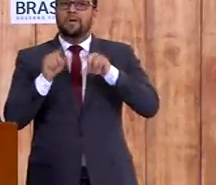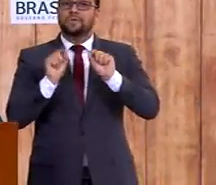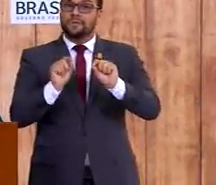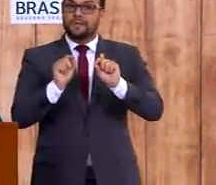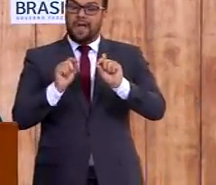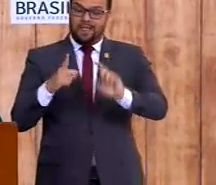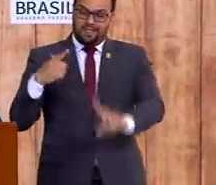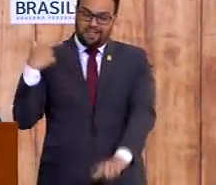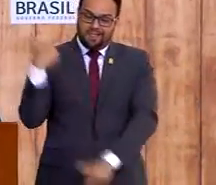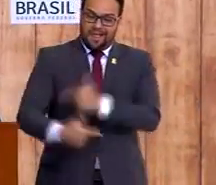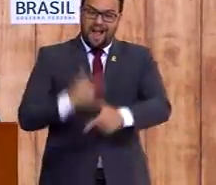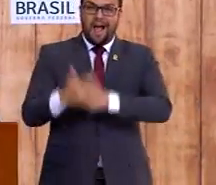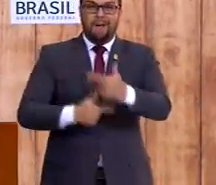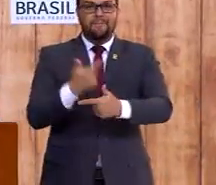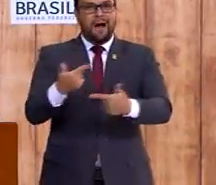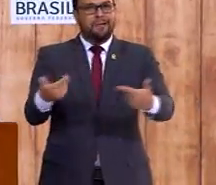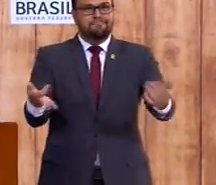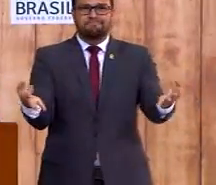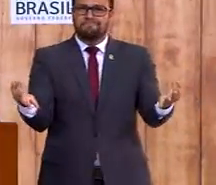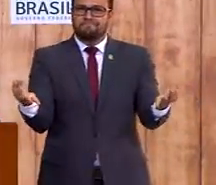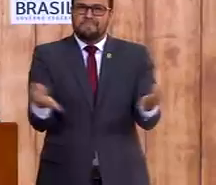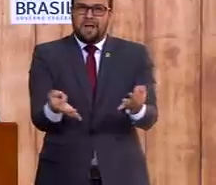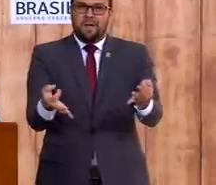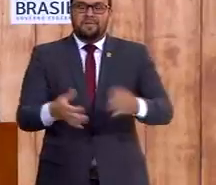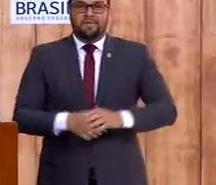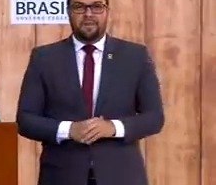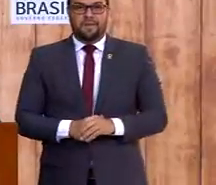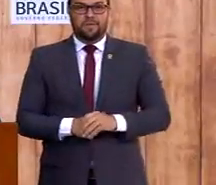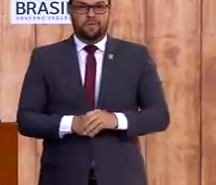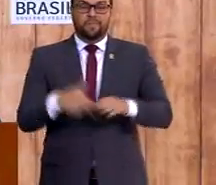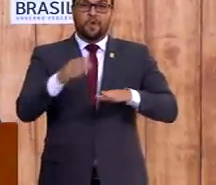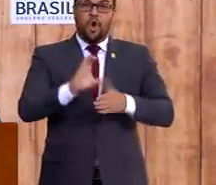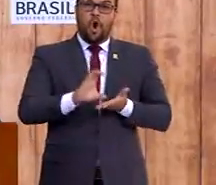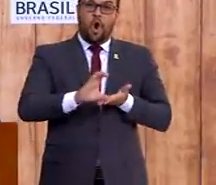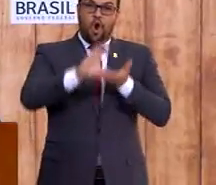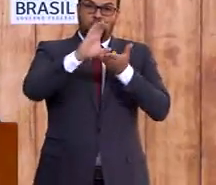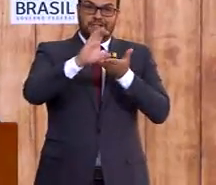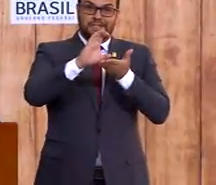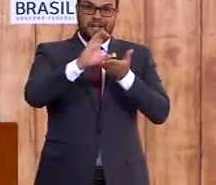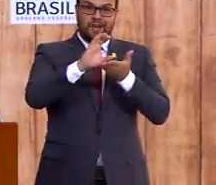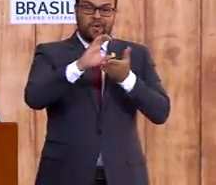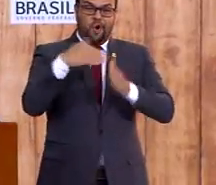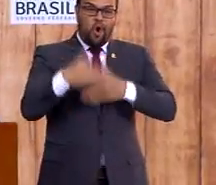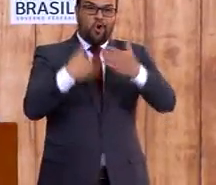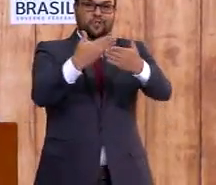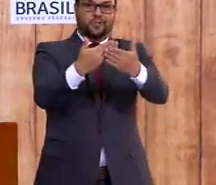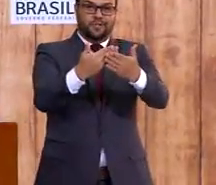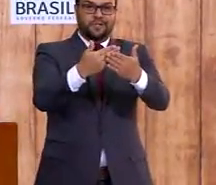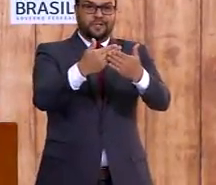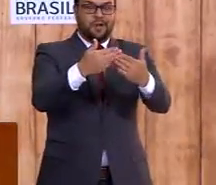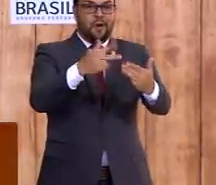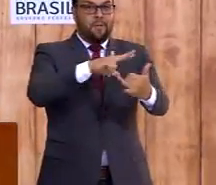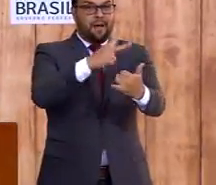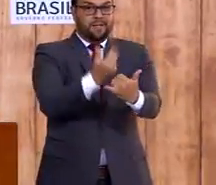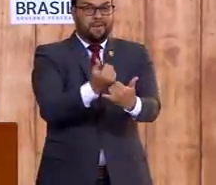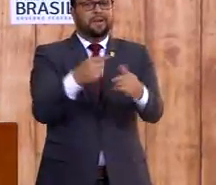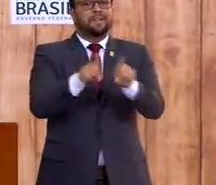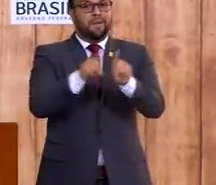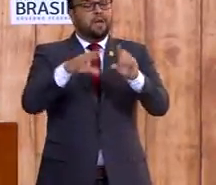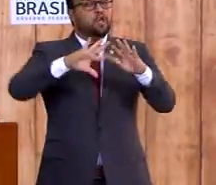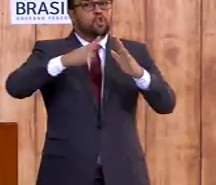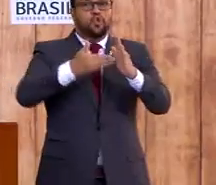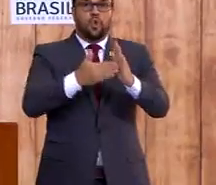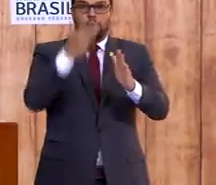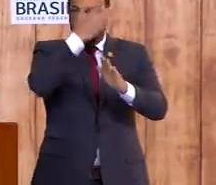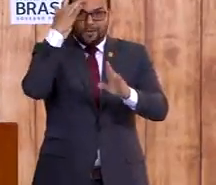ao trabalho Impecável do conselho consultivo do patrimônio e de todos os servidores